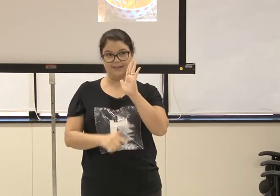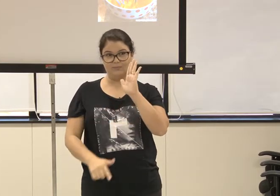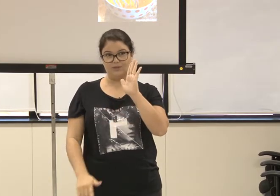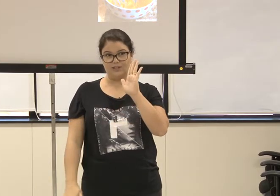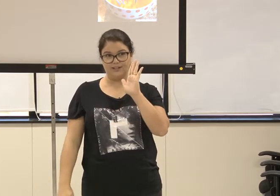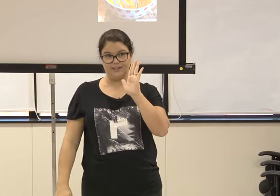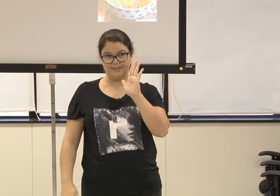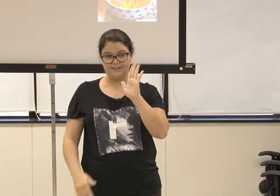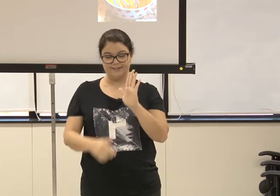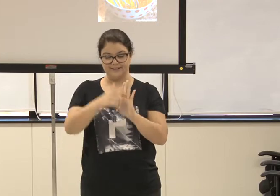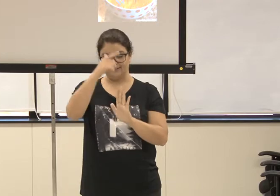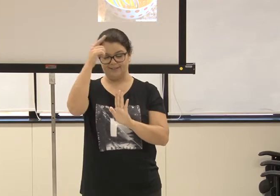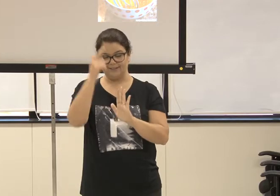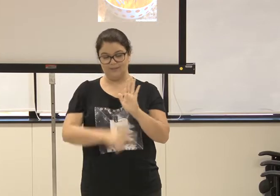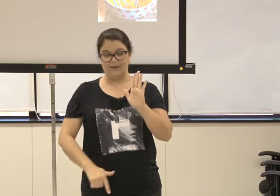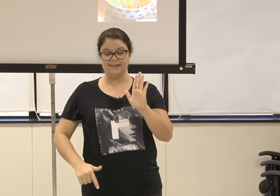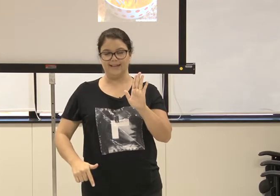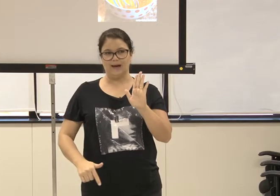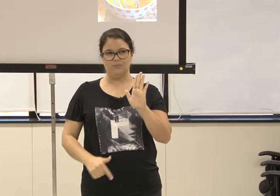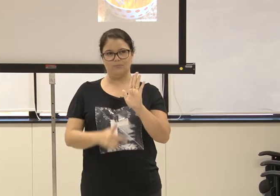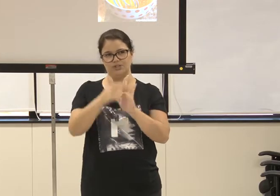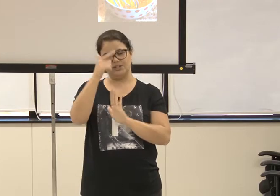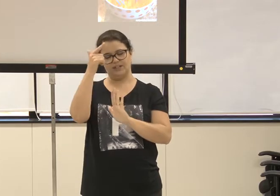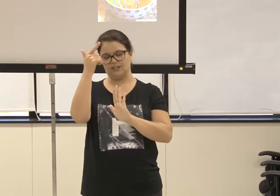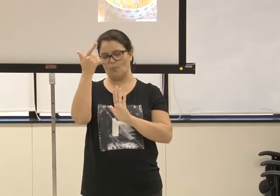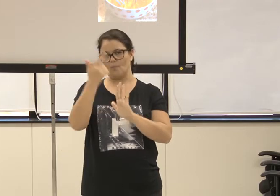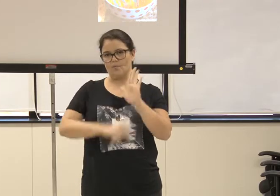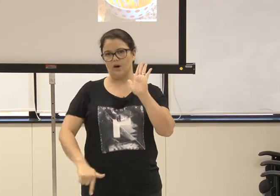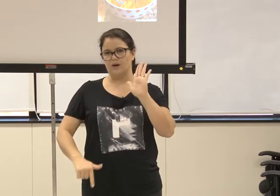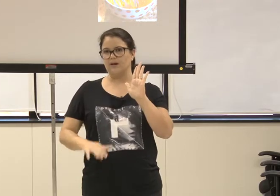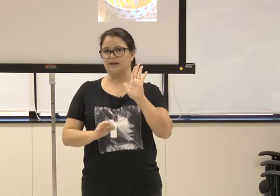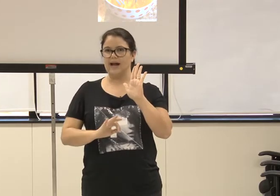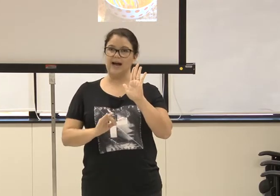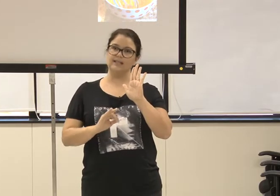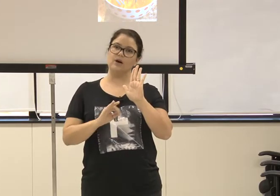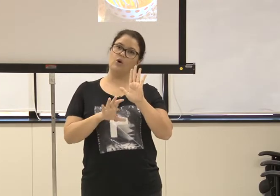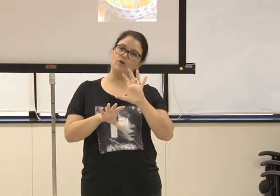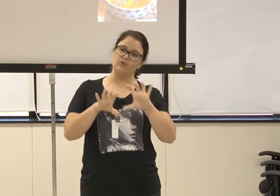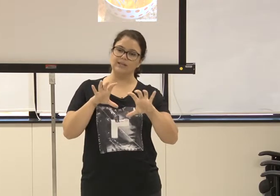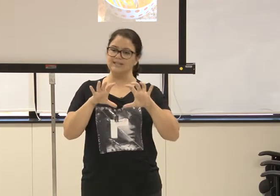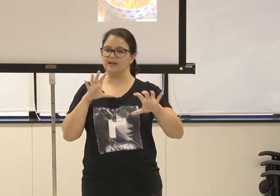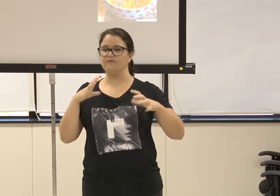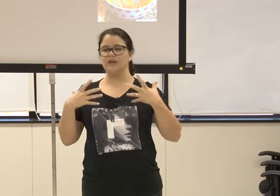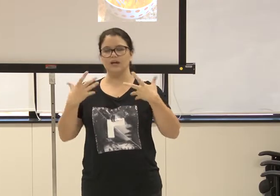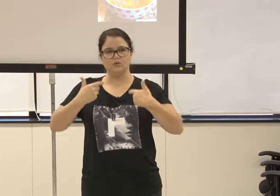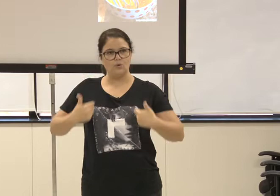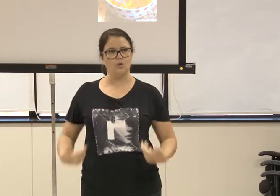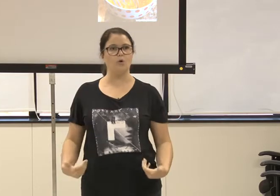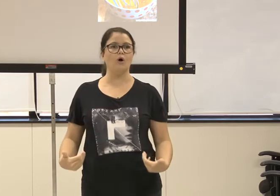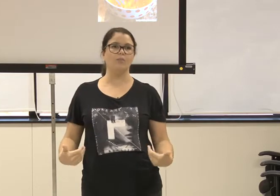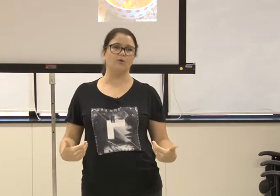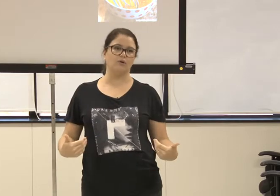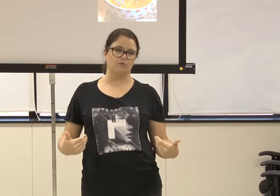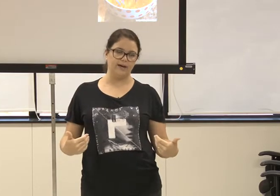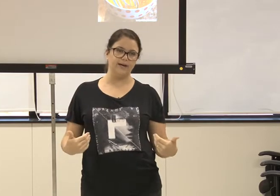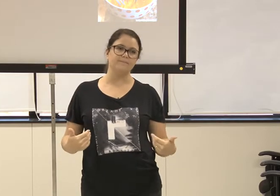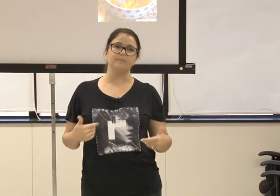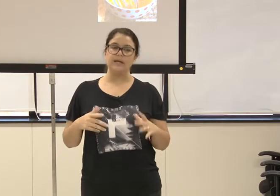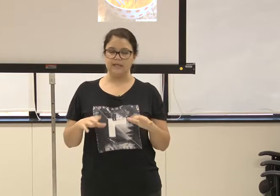tábua de cana, é uma tábua, a bichinha tá de nada, ou eu vou descrevendo o corpo como é, isso é